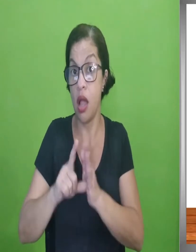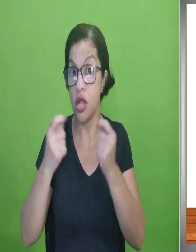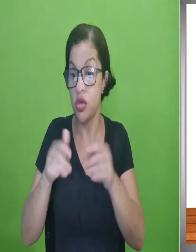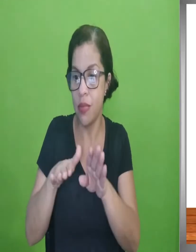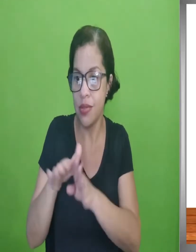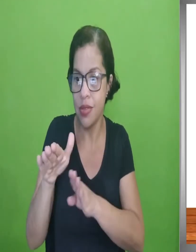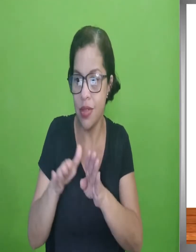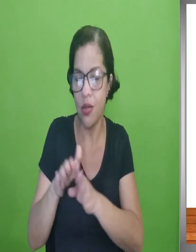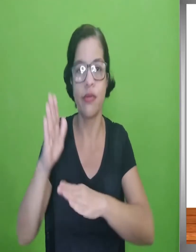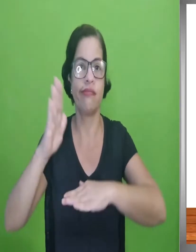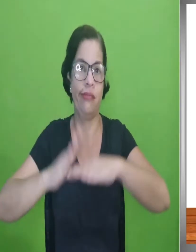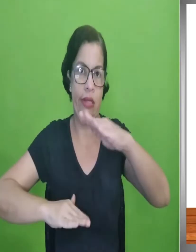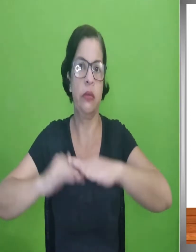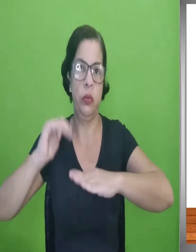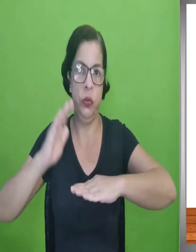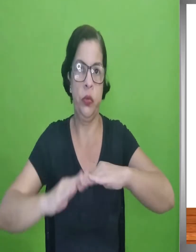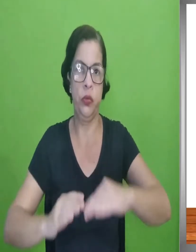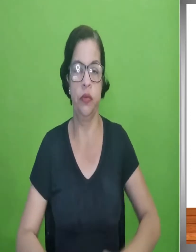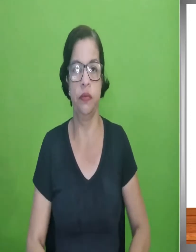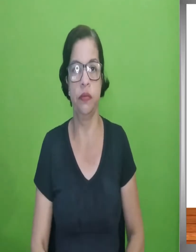desses profissionais.